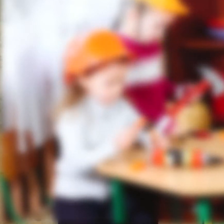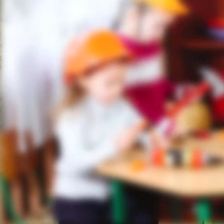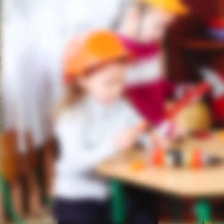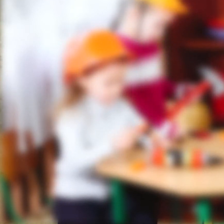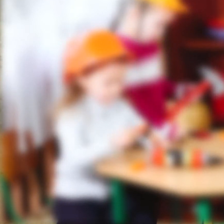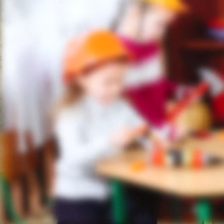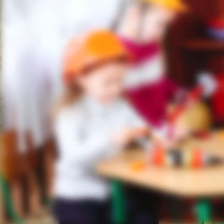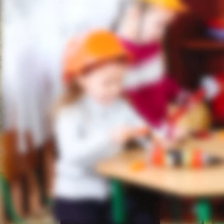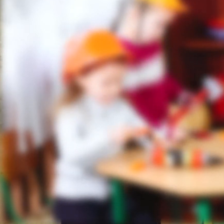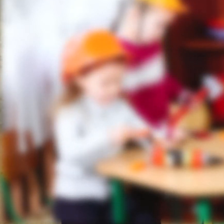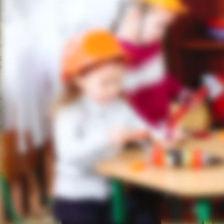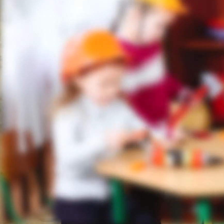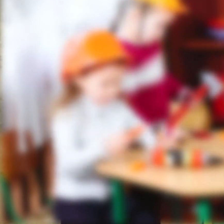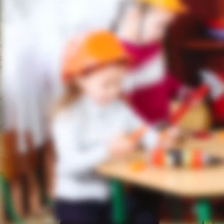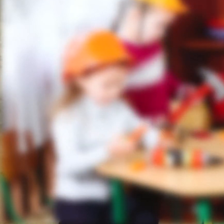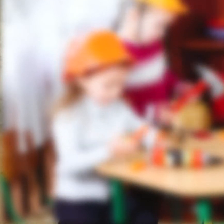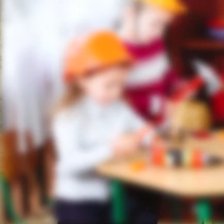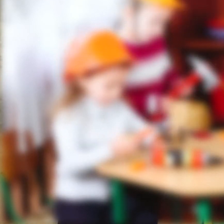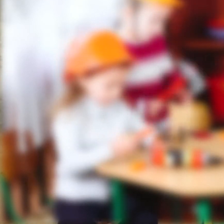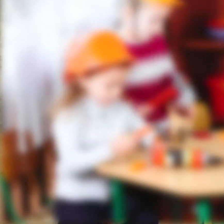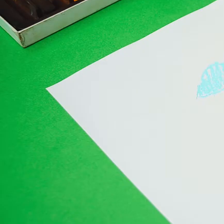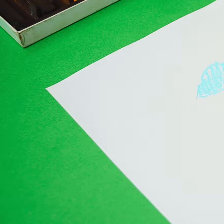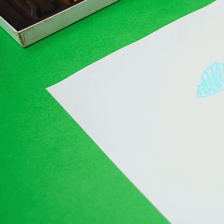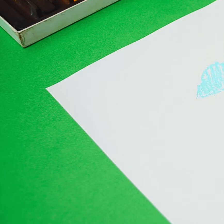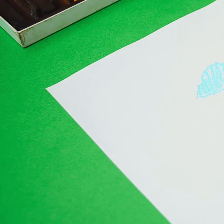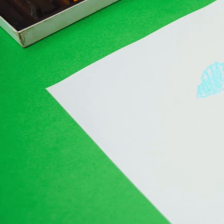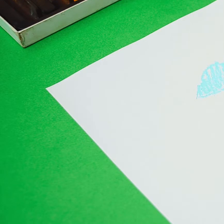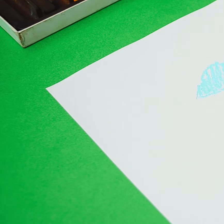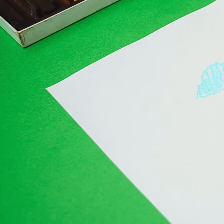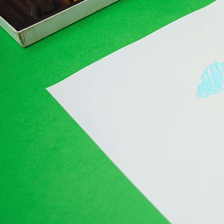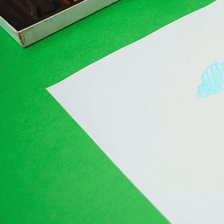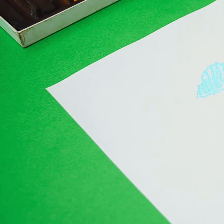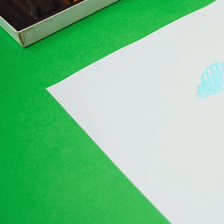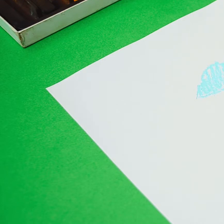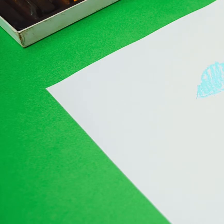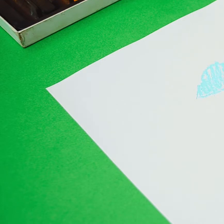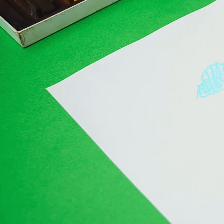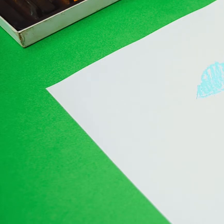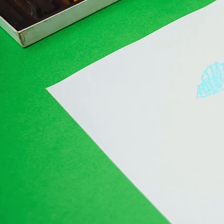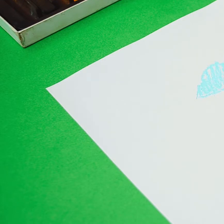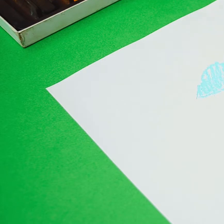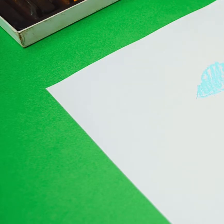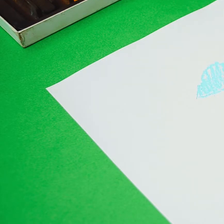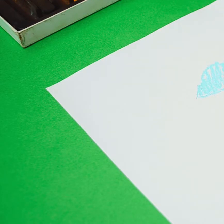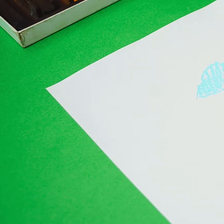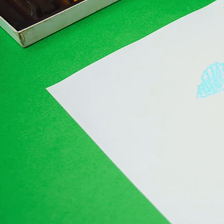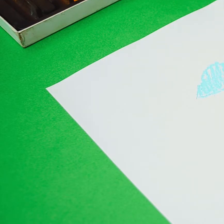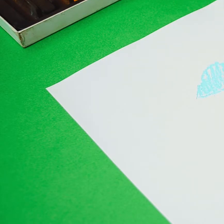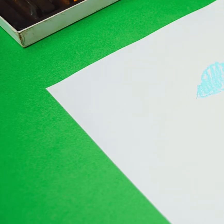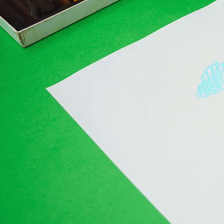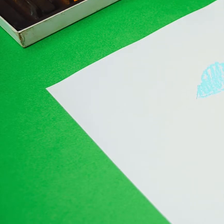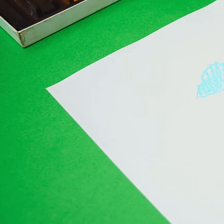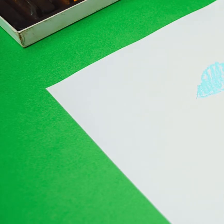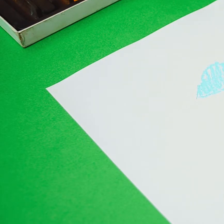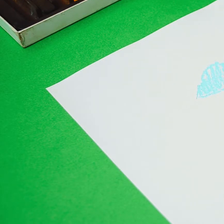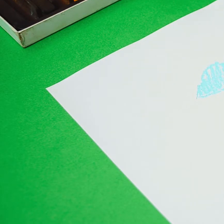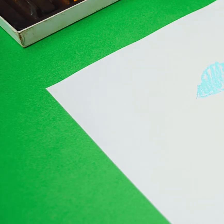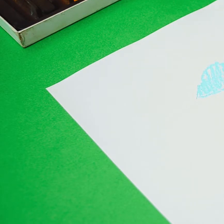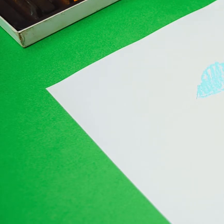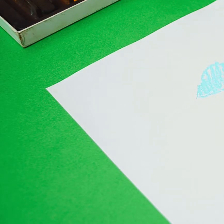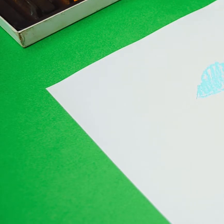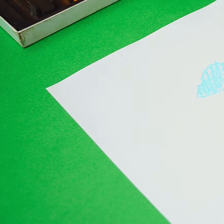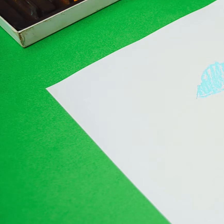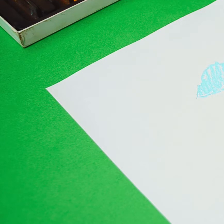la educación que son necesarias para su sano desarrollo integral. Después, con los padres